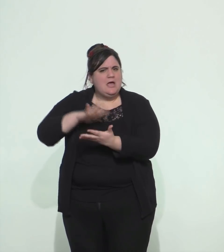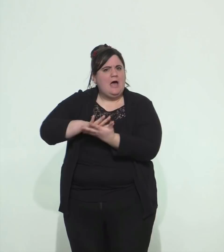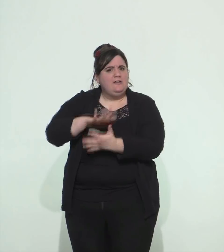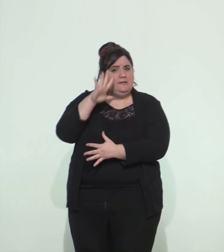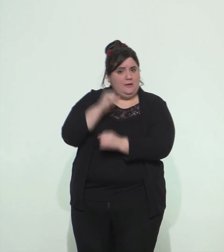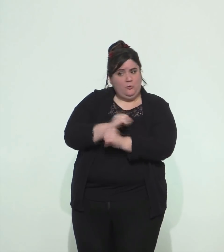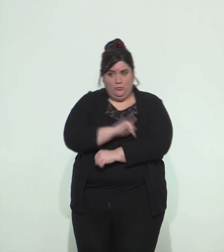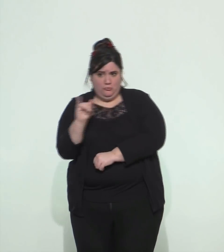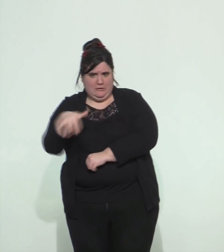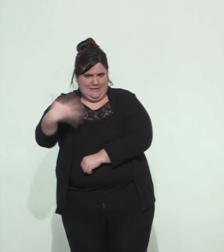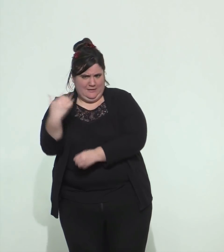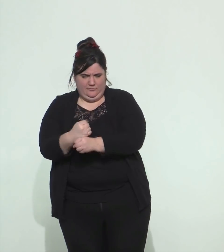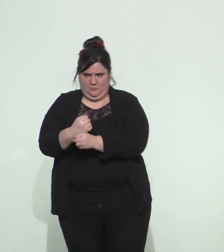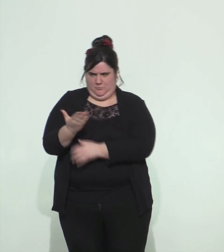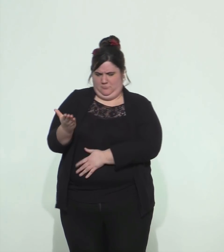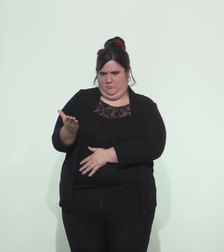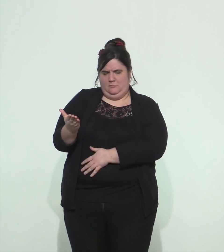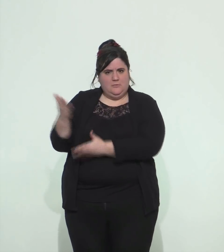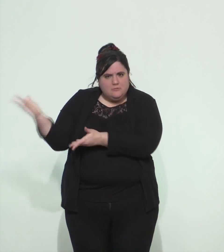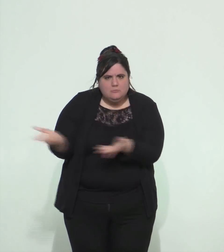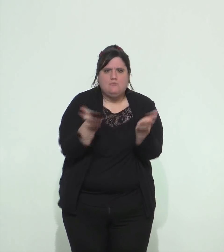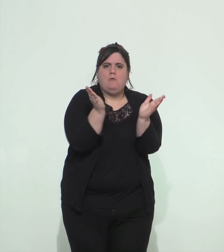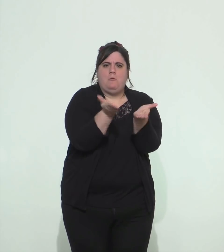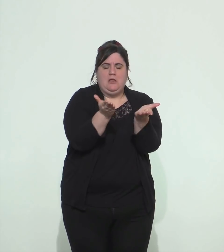extrêmement rares et il n'y a pas eu de décès, je tiens